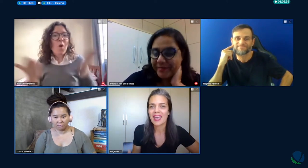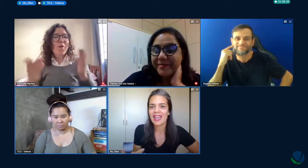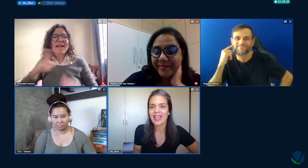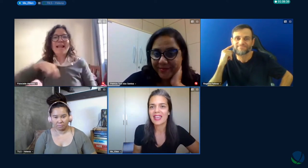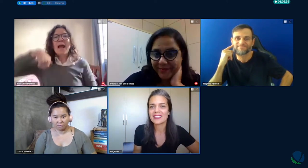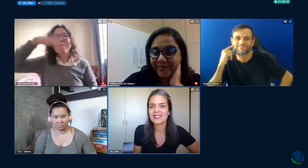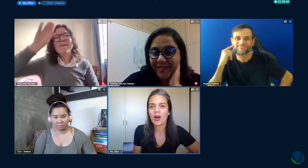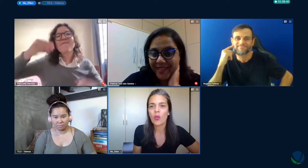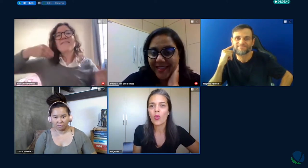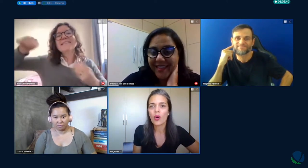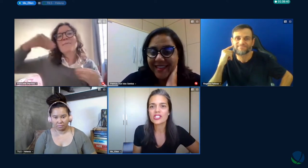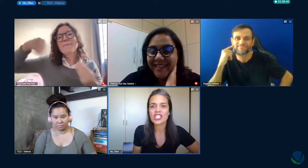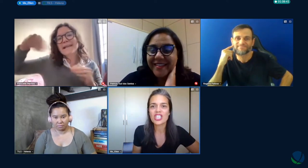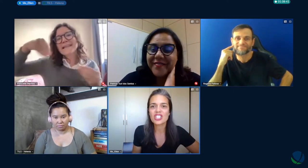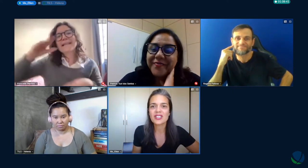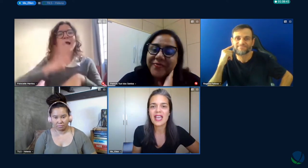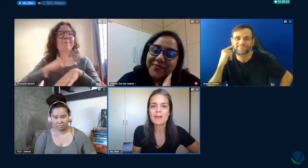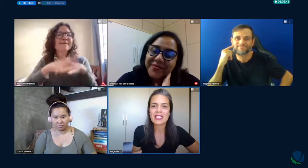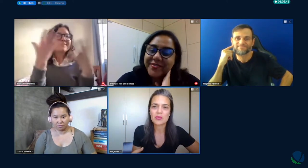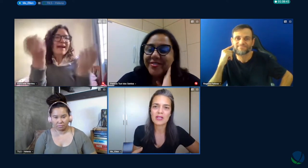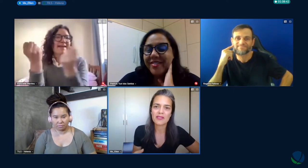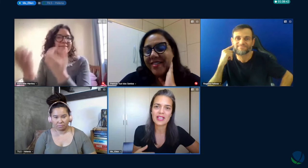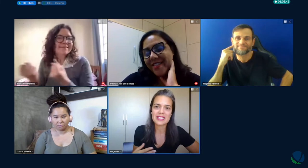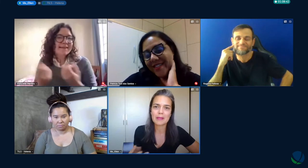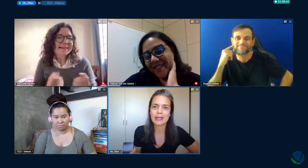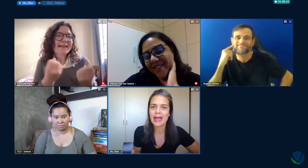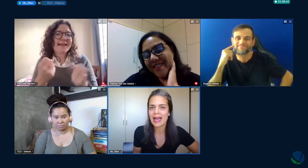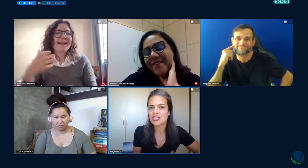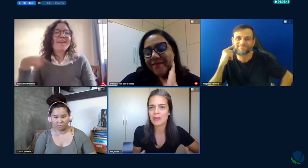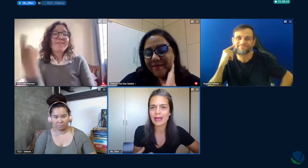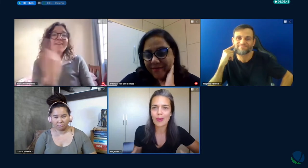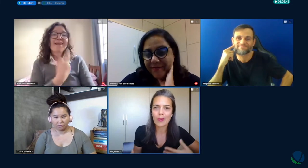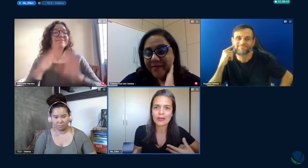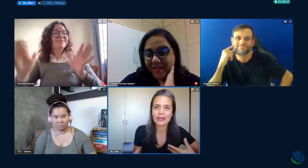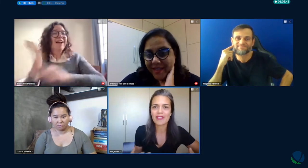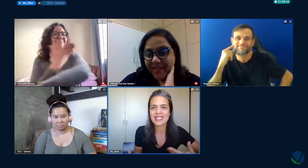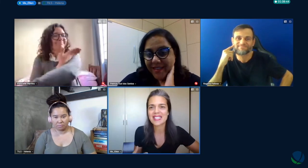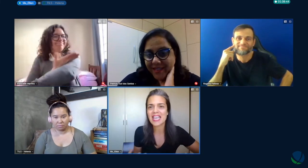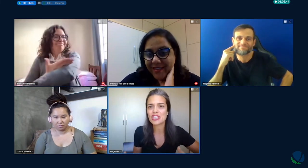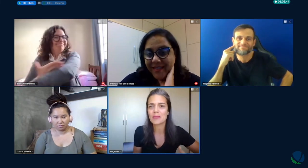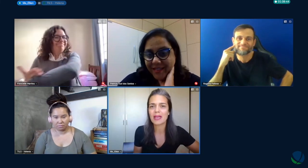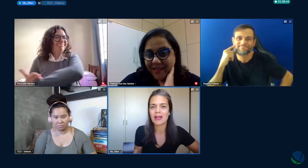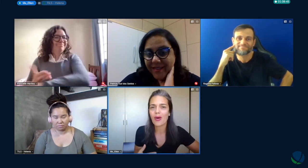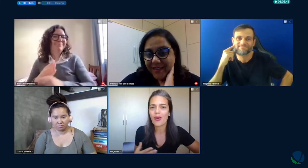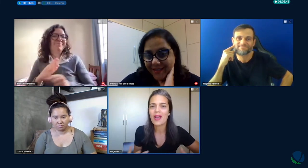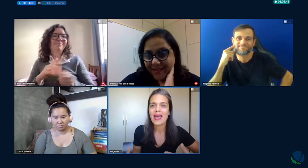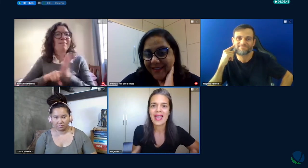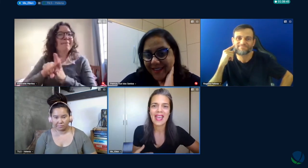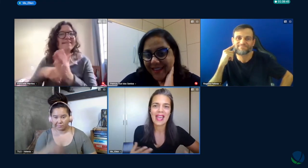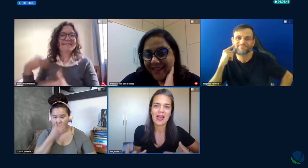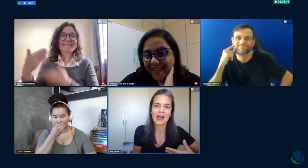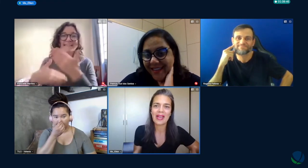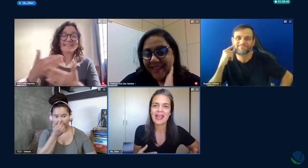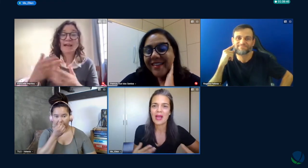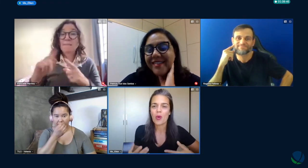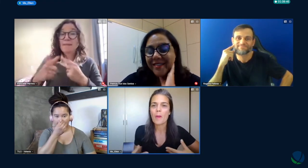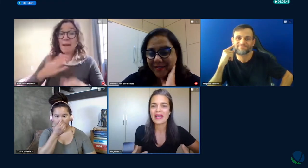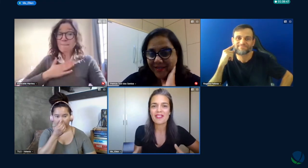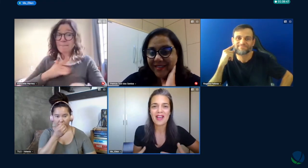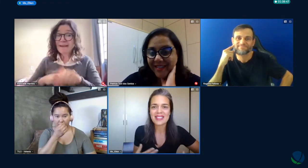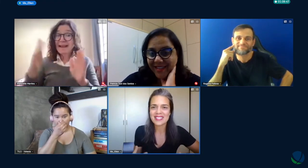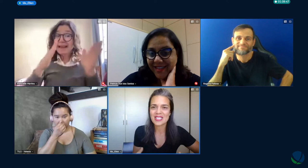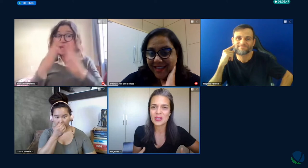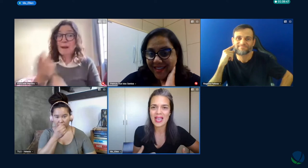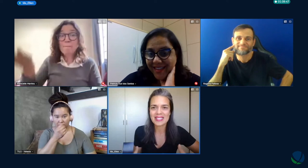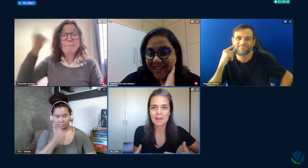né? Então, hoje a gente tem mais uma flexibilidade maior, talvez aceite melhor como